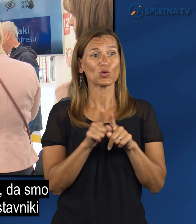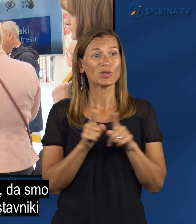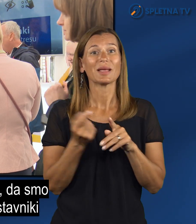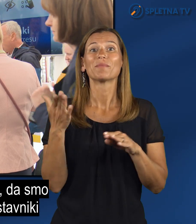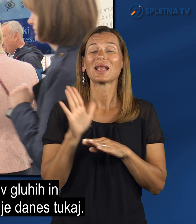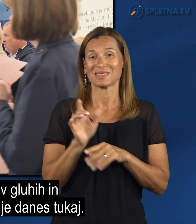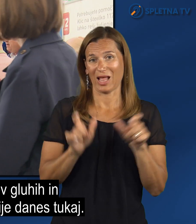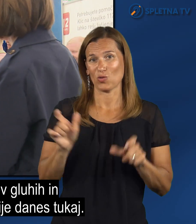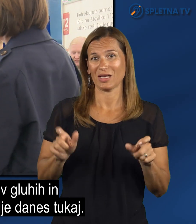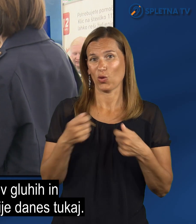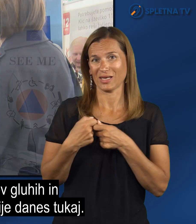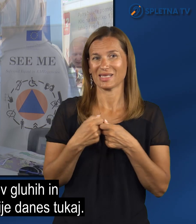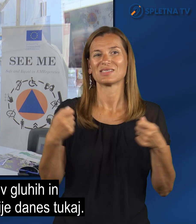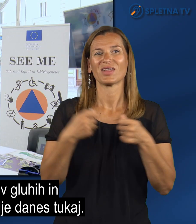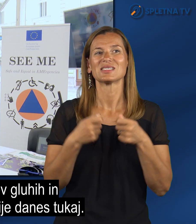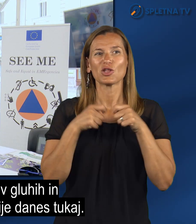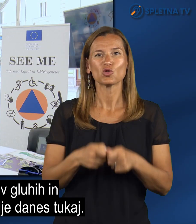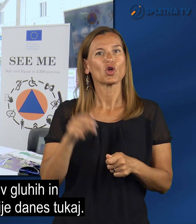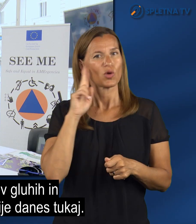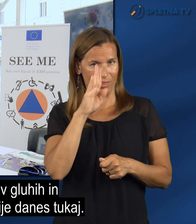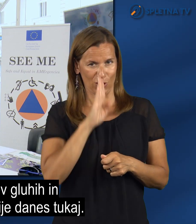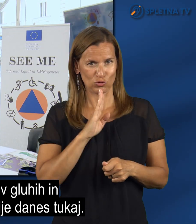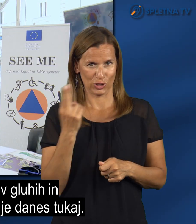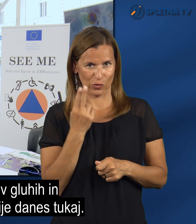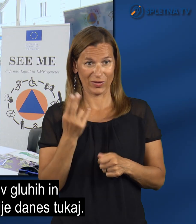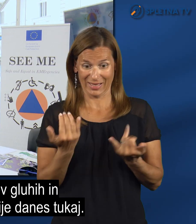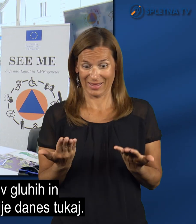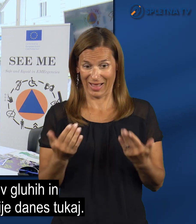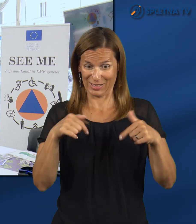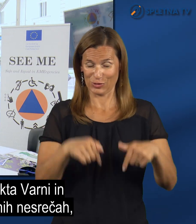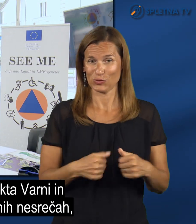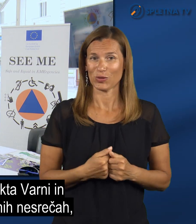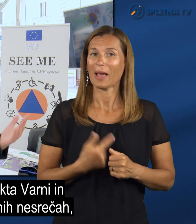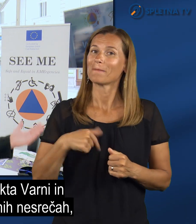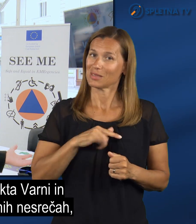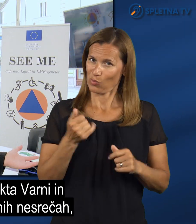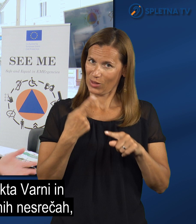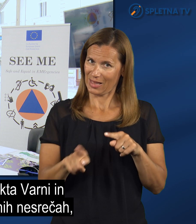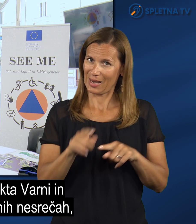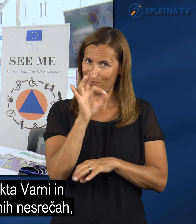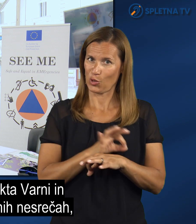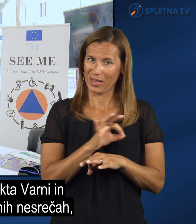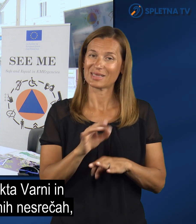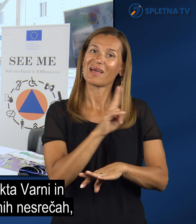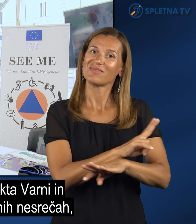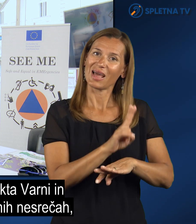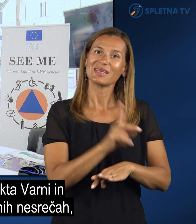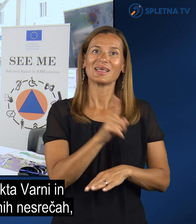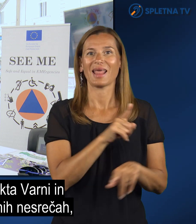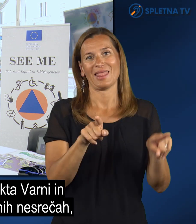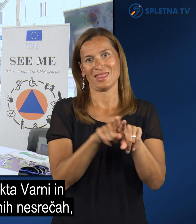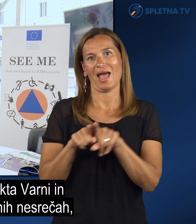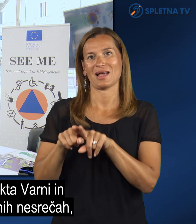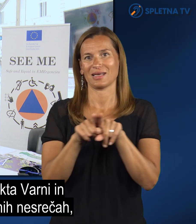tudi predstavniki organizacije Zveze društev gluhih in naglušnih Slovenije danes tukaj. Smo del projekta Varni in enaki